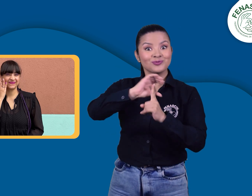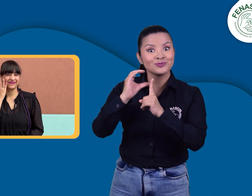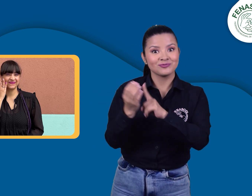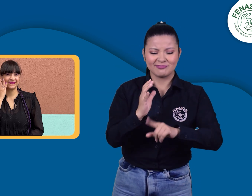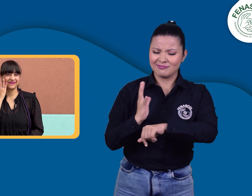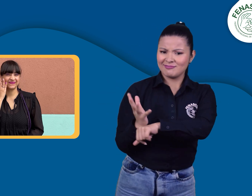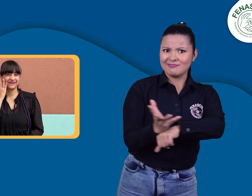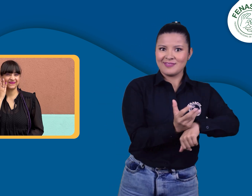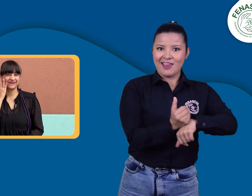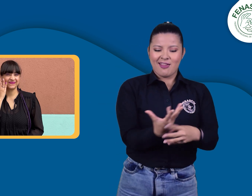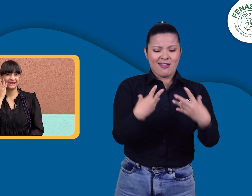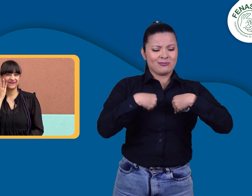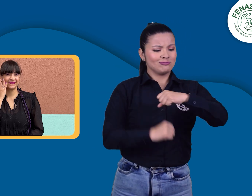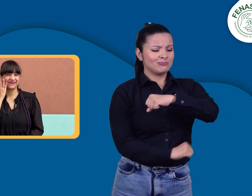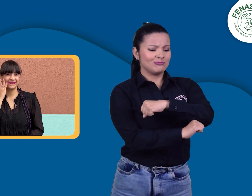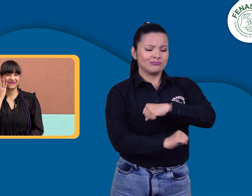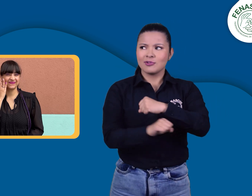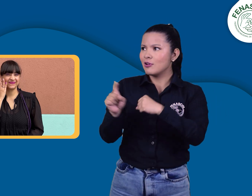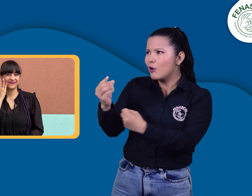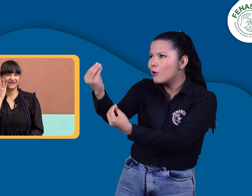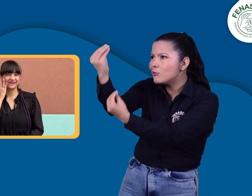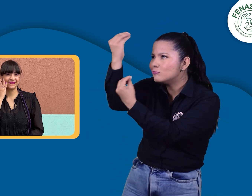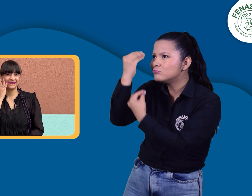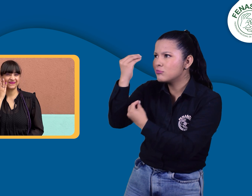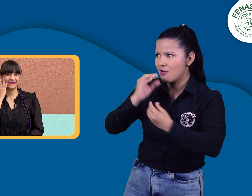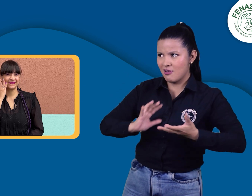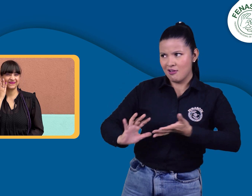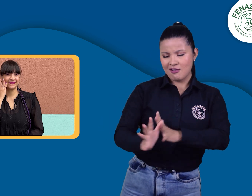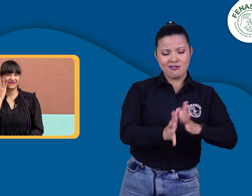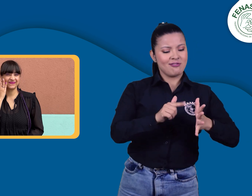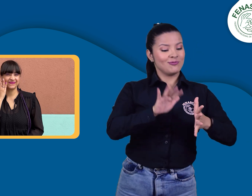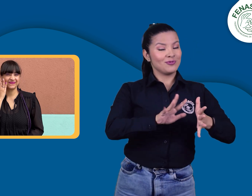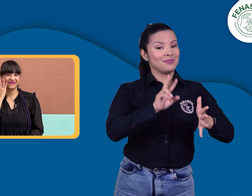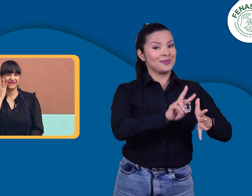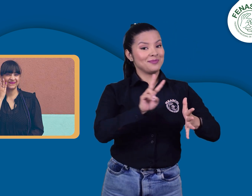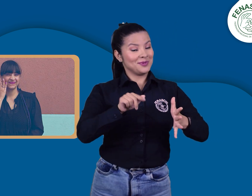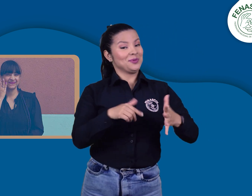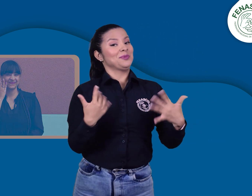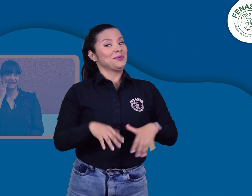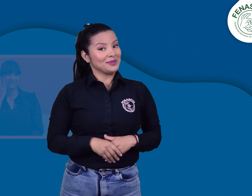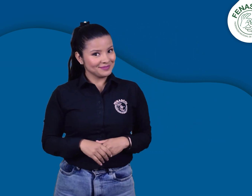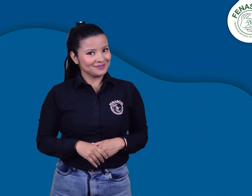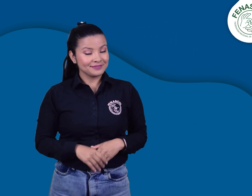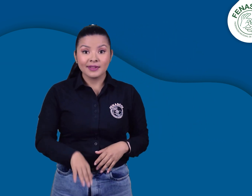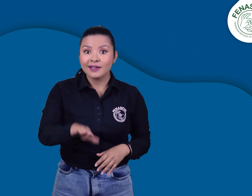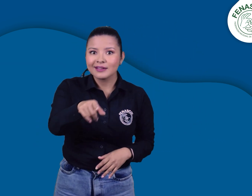en la cultura sorda es muy importante. Todo el proceso de formación y cimentación de conocimientos de visual